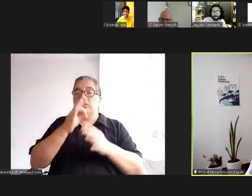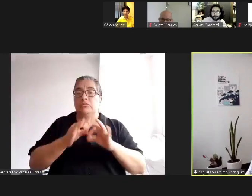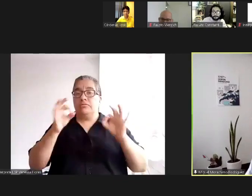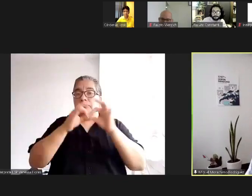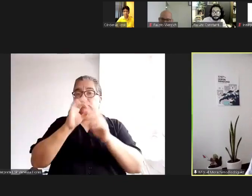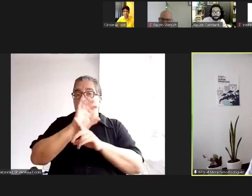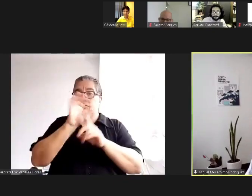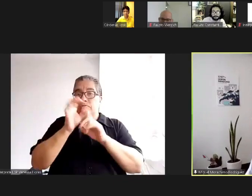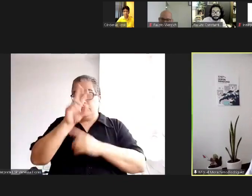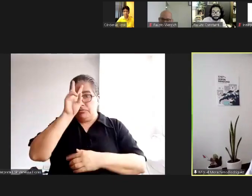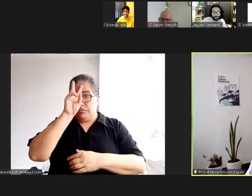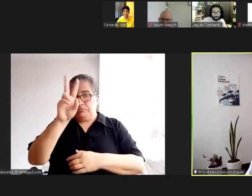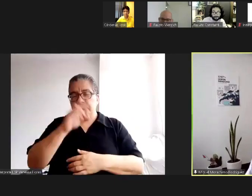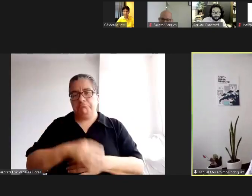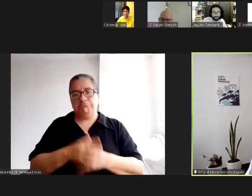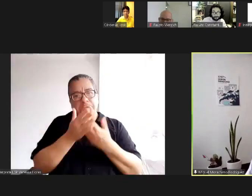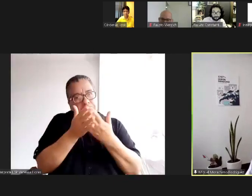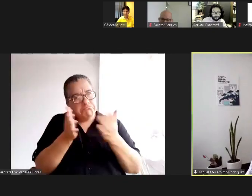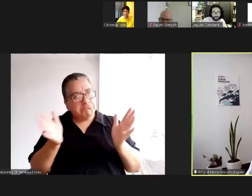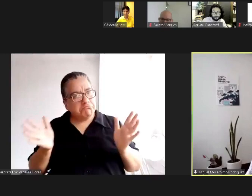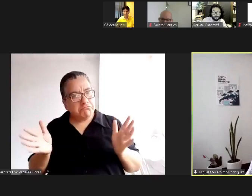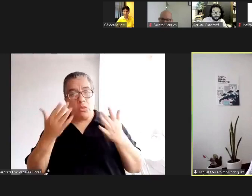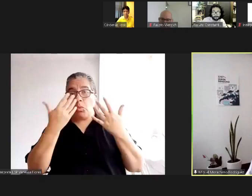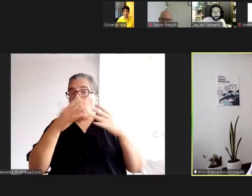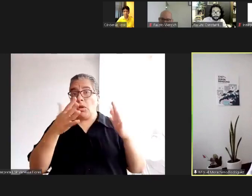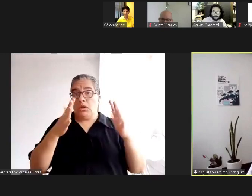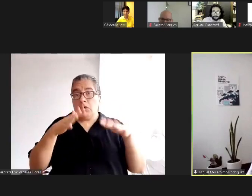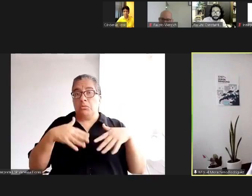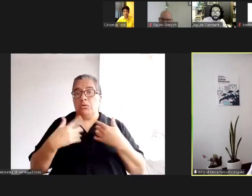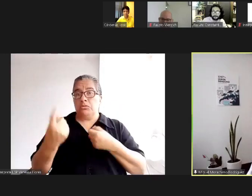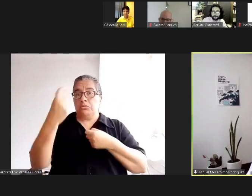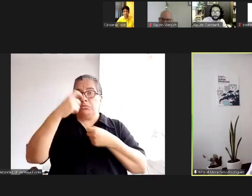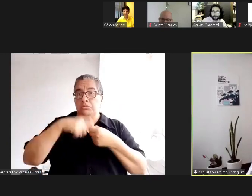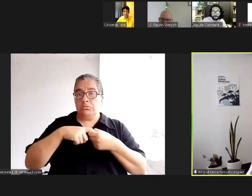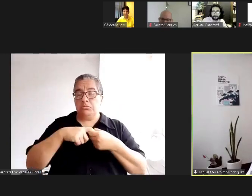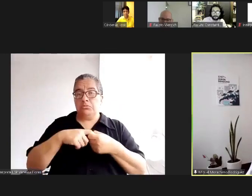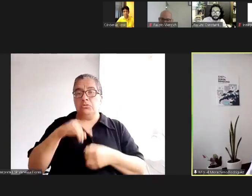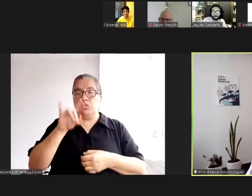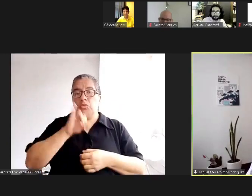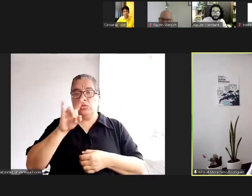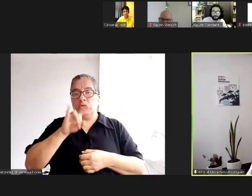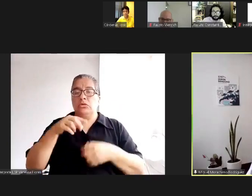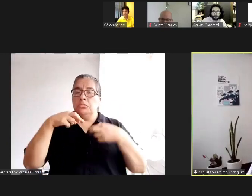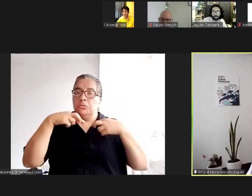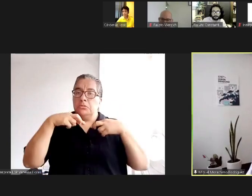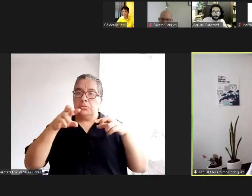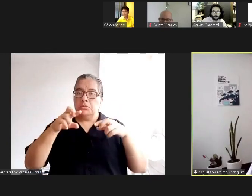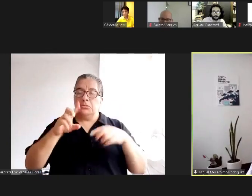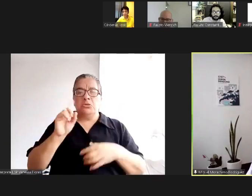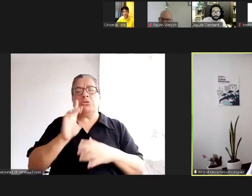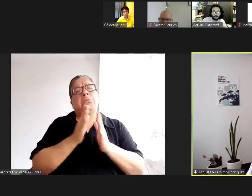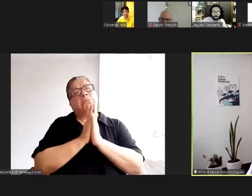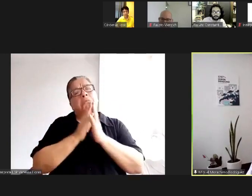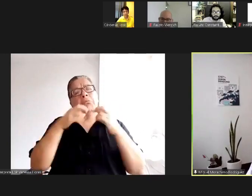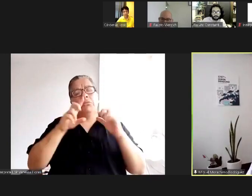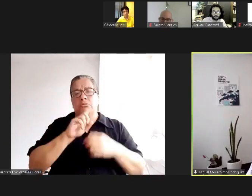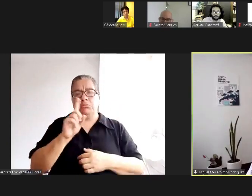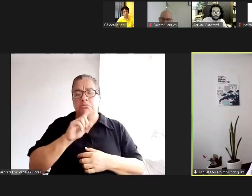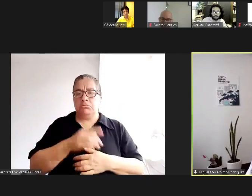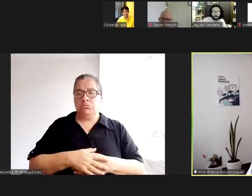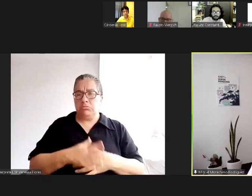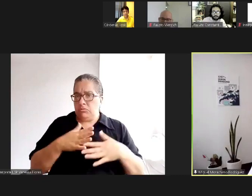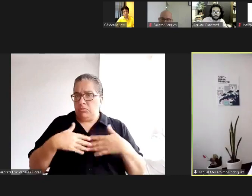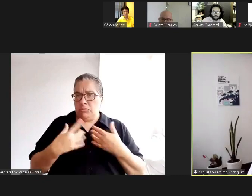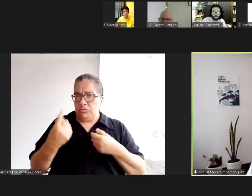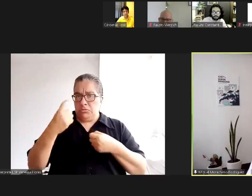uno, o sea, en general cualquiera puede usar las licencias, no tiene que pedirnos permiso a nosotros, y al mismo tiempo cualquiera puede hacer cosas con Creative Commons, ¿no? Entonces no